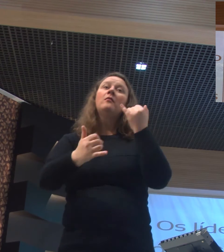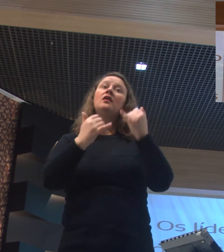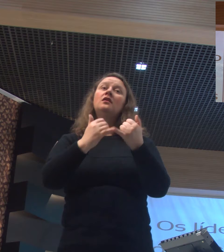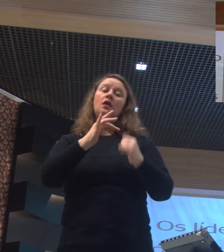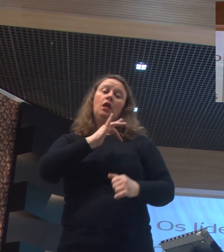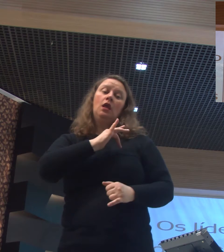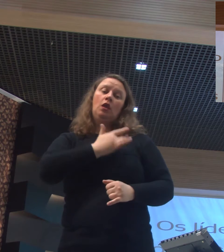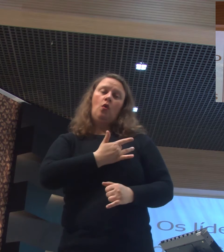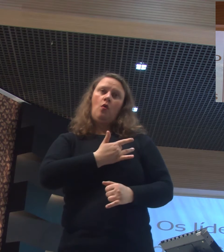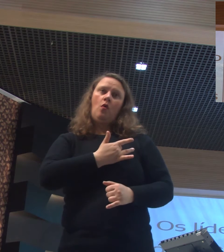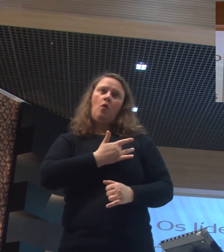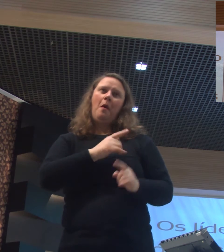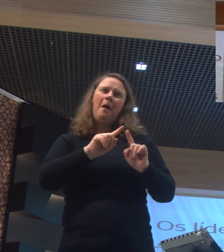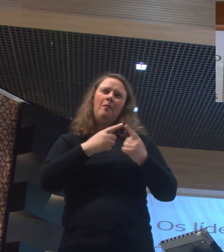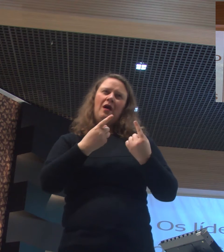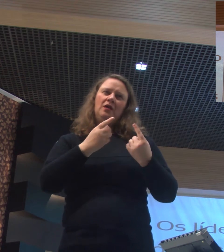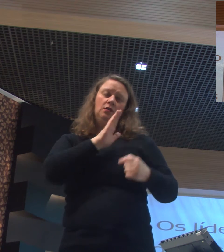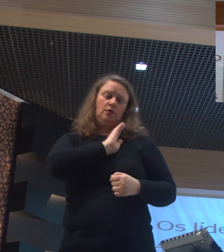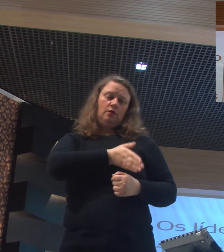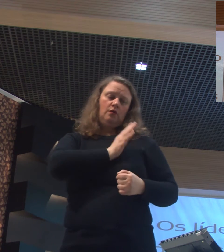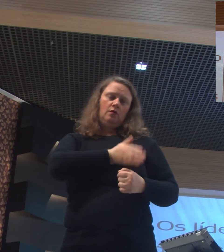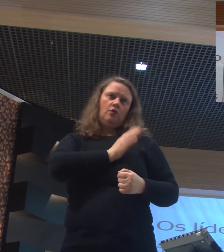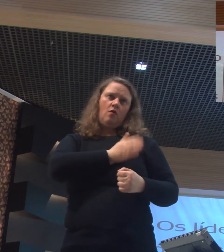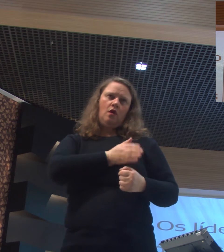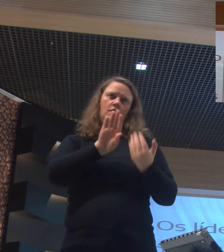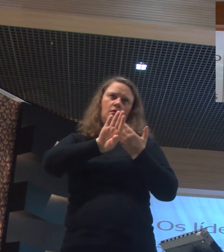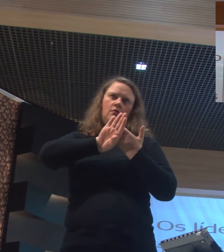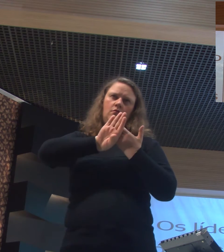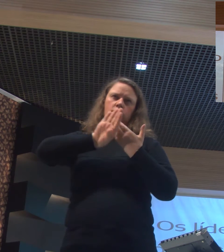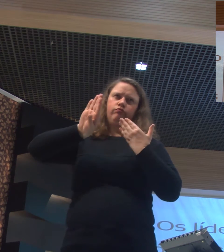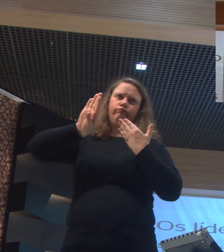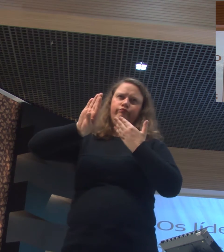seus corações estavam longe do Senhor.